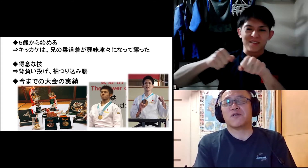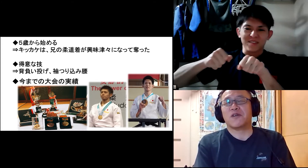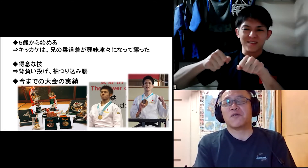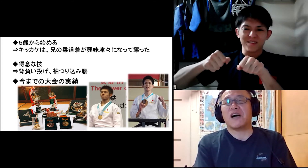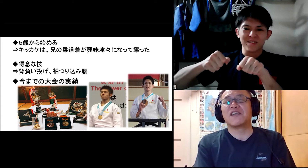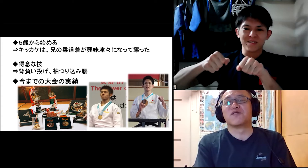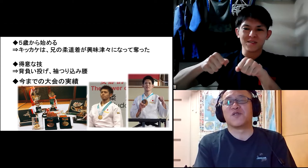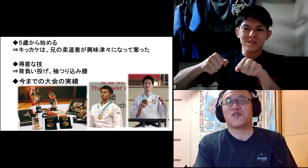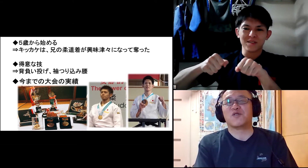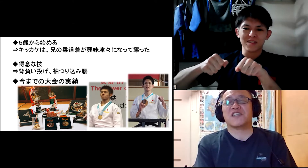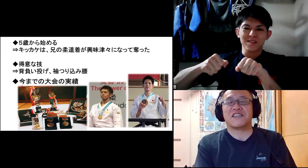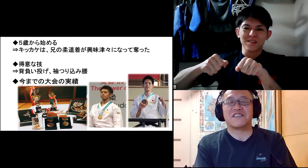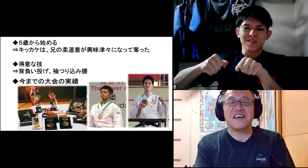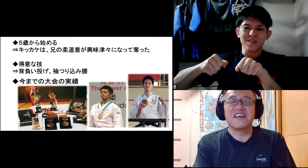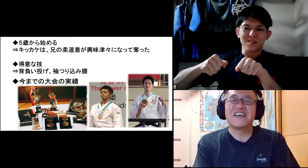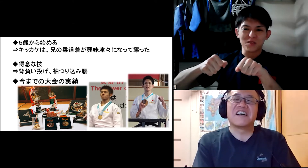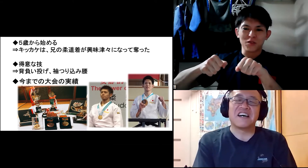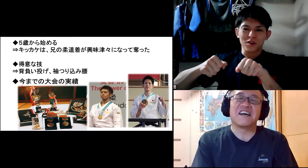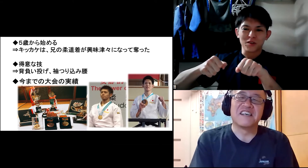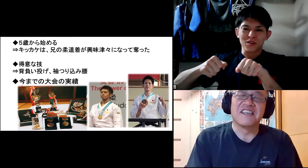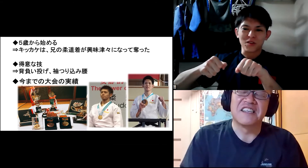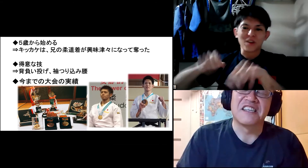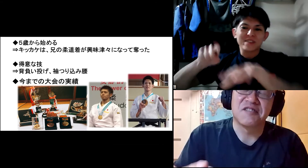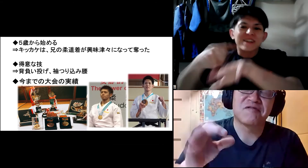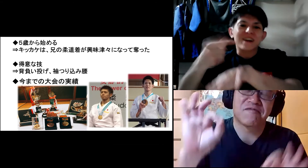僕はその愛の柔道着を取っちゃったんですね。はい。